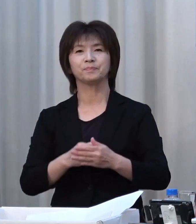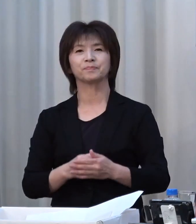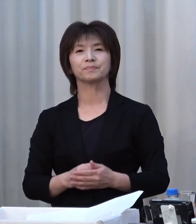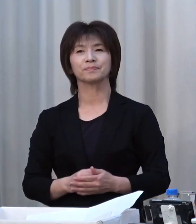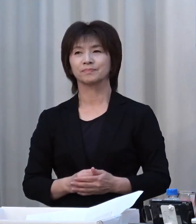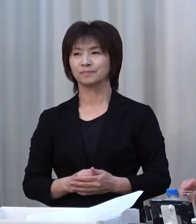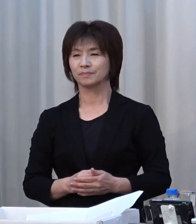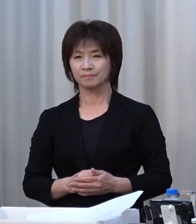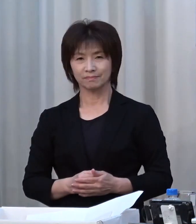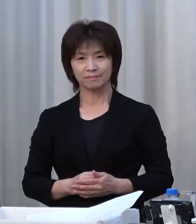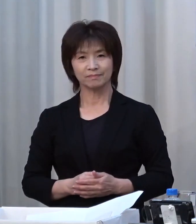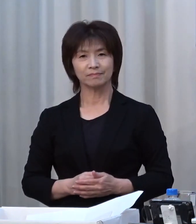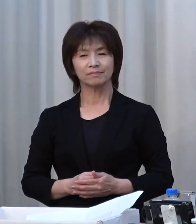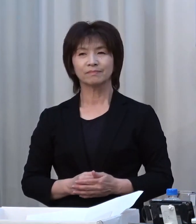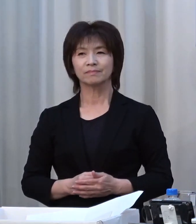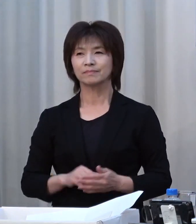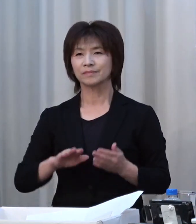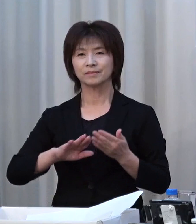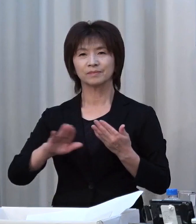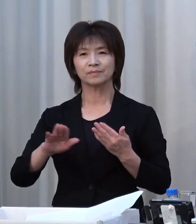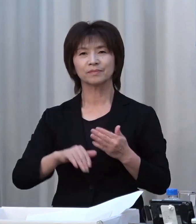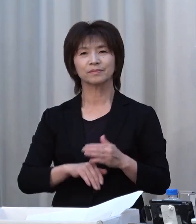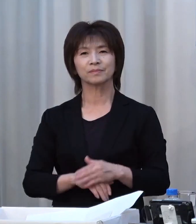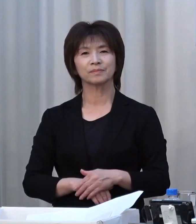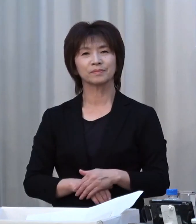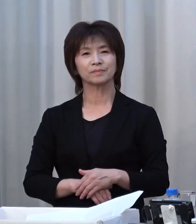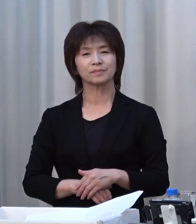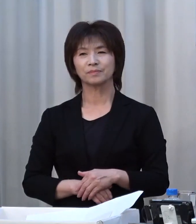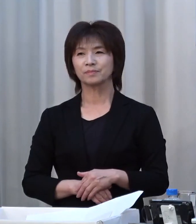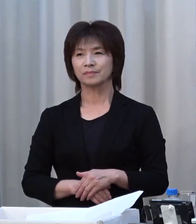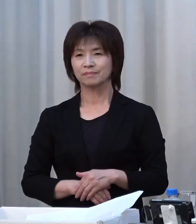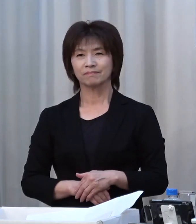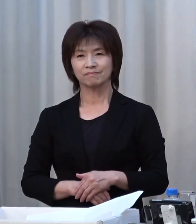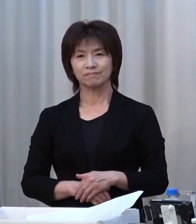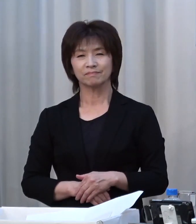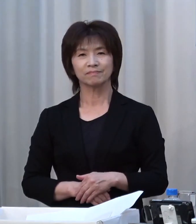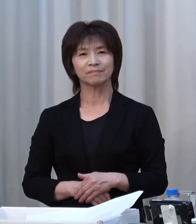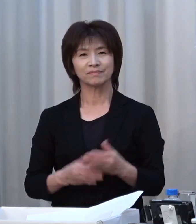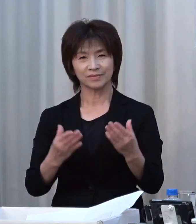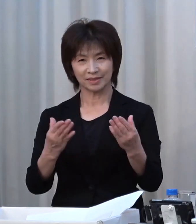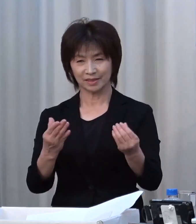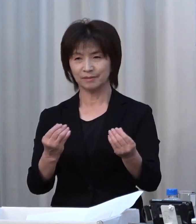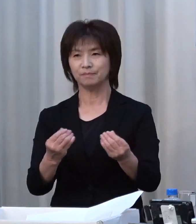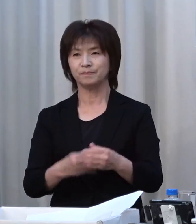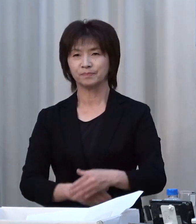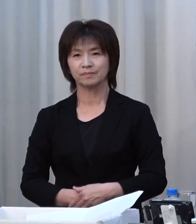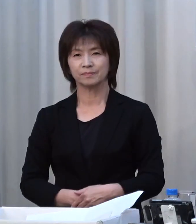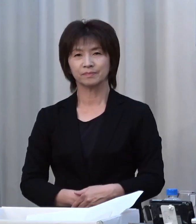はい、それでは、はい、